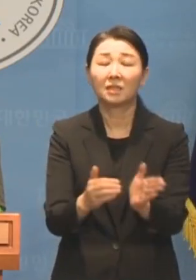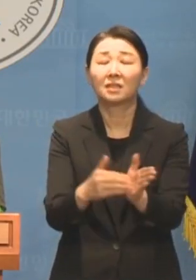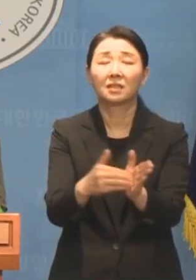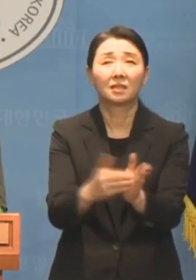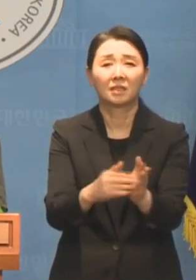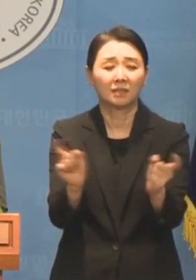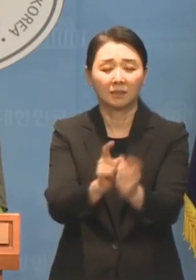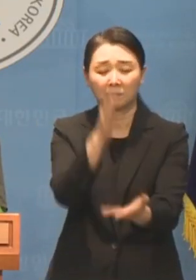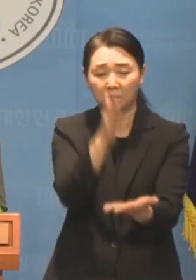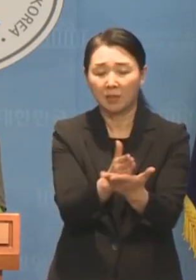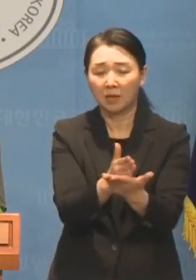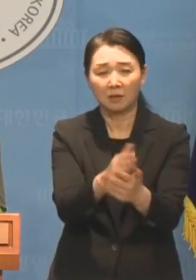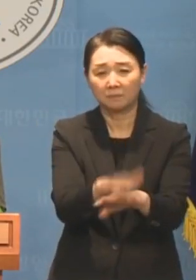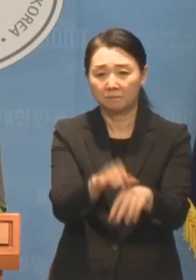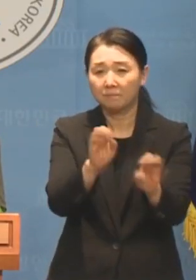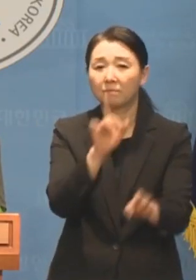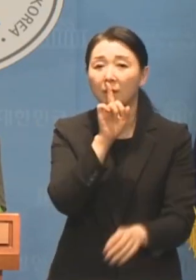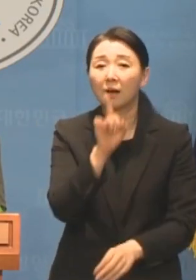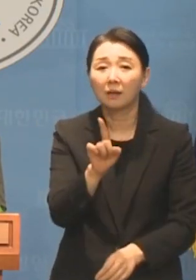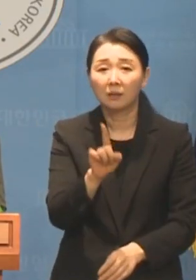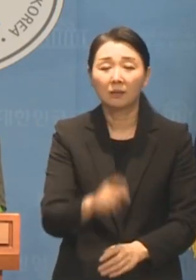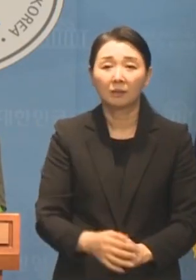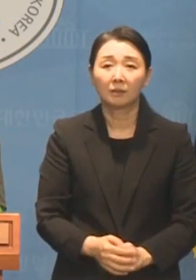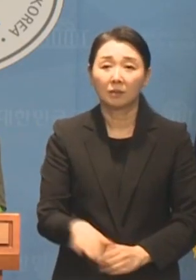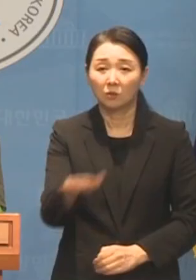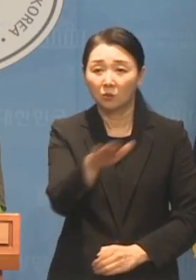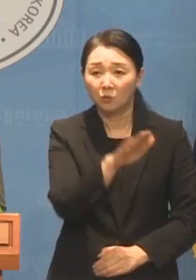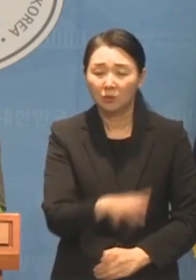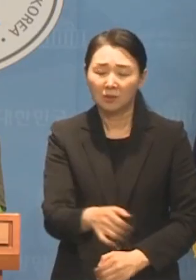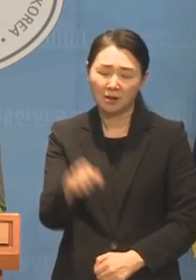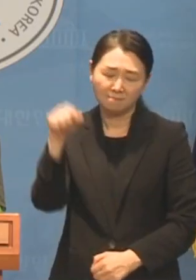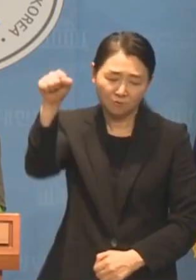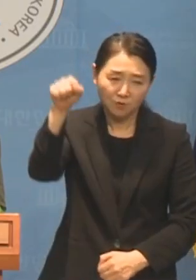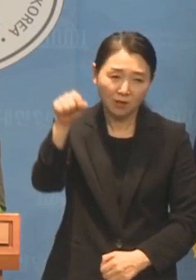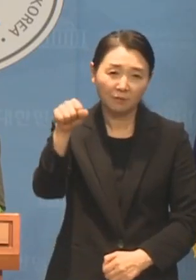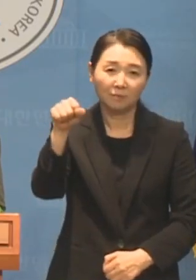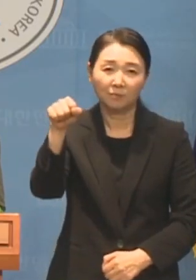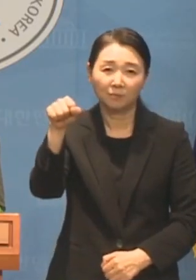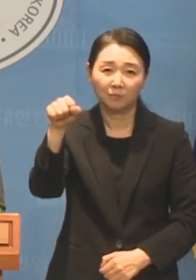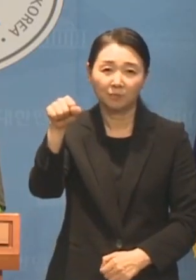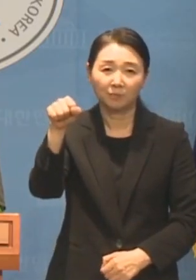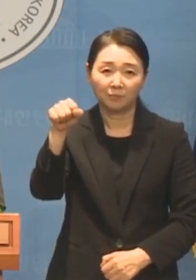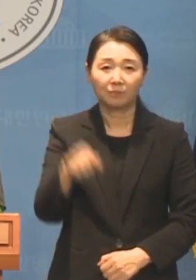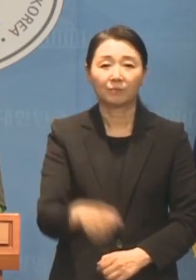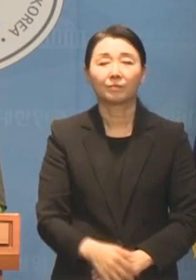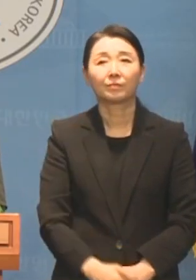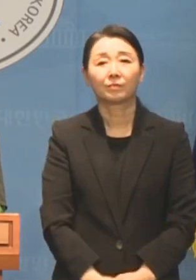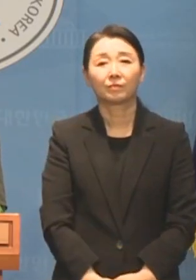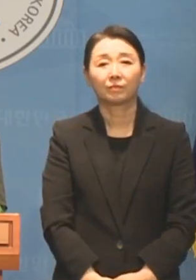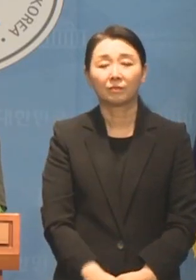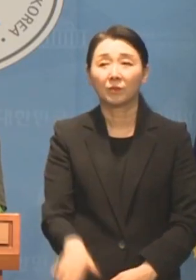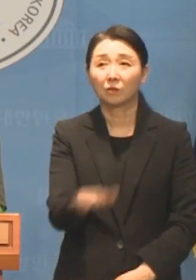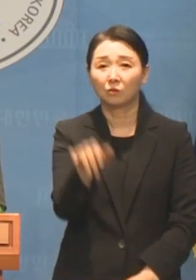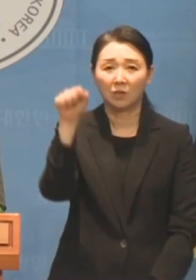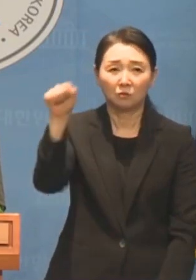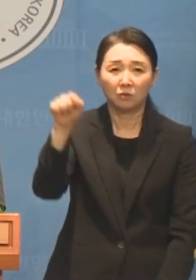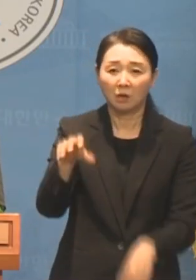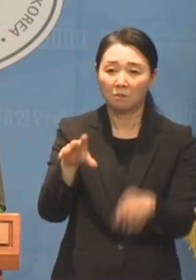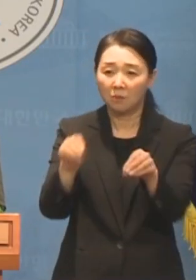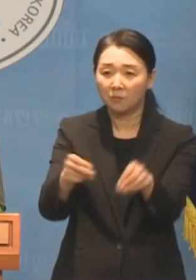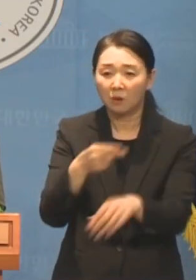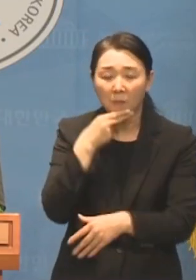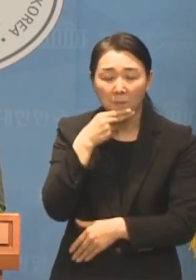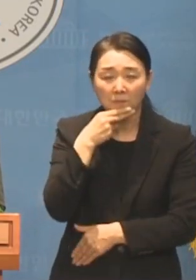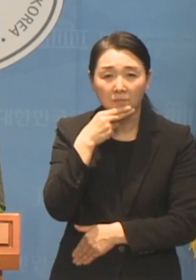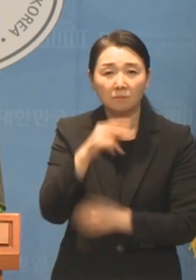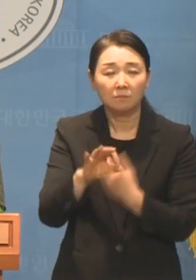일인데 싸워봤자 뭐 하겠냐고. 우리가 투쟁을 멈추지 죄송합니다. 우리가 투쟁을 멈추지 않는